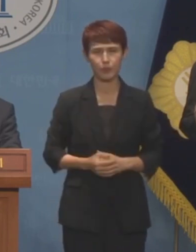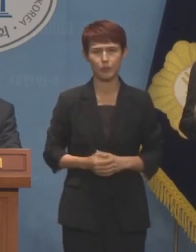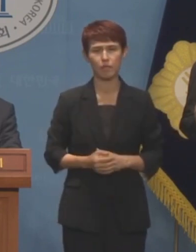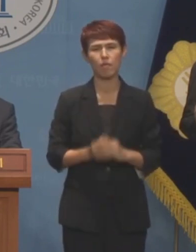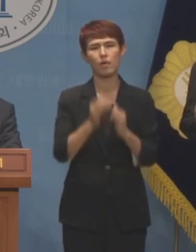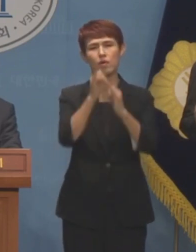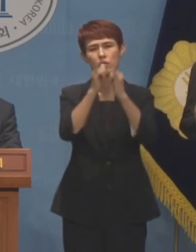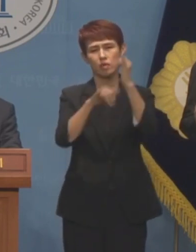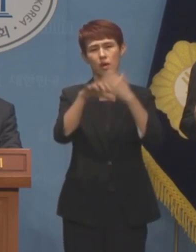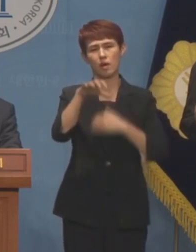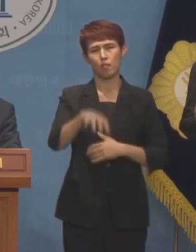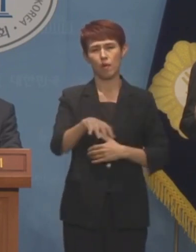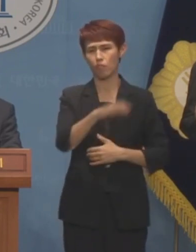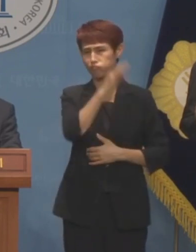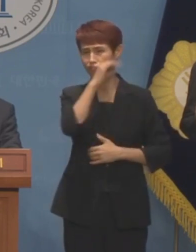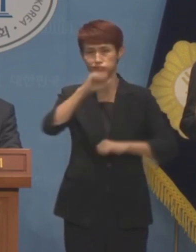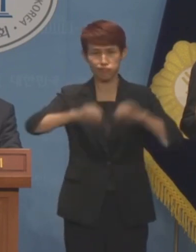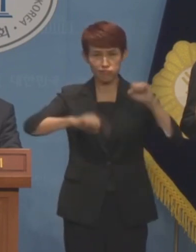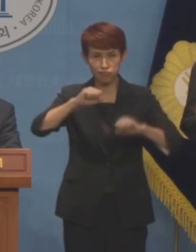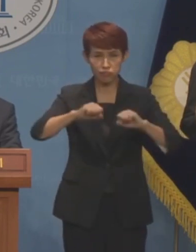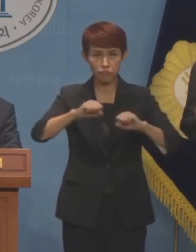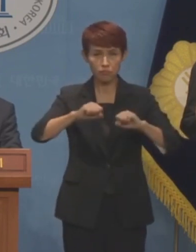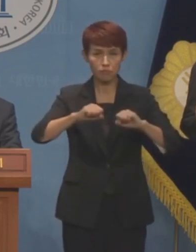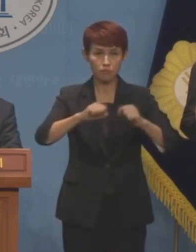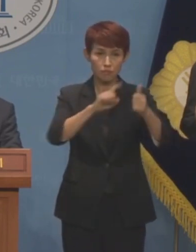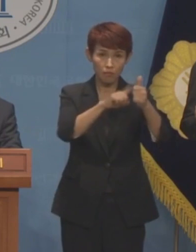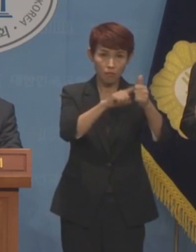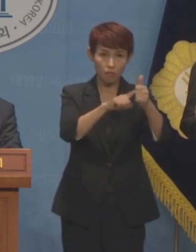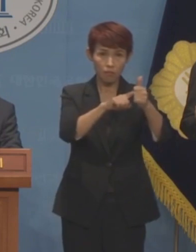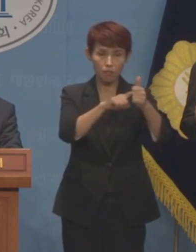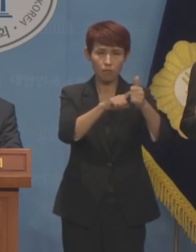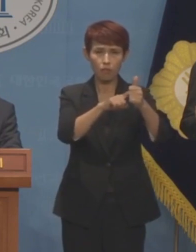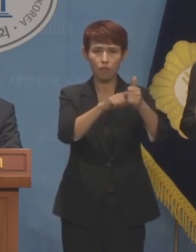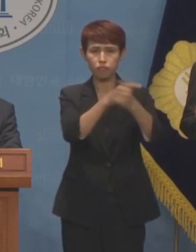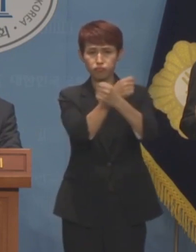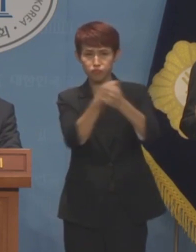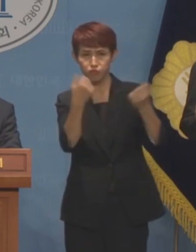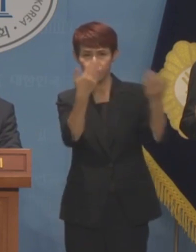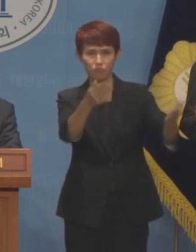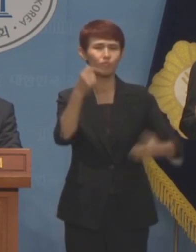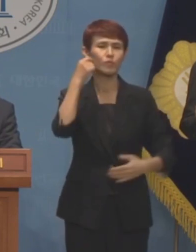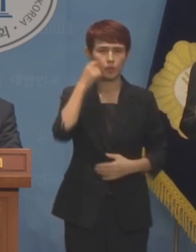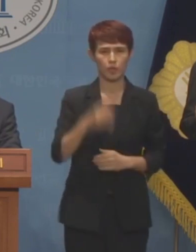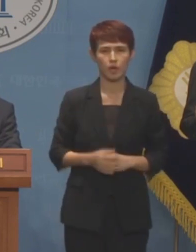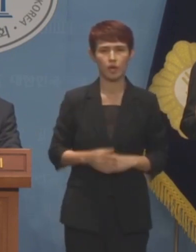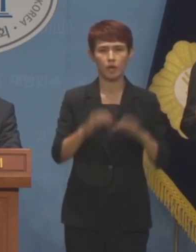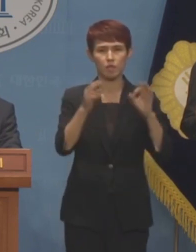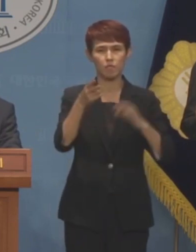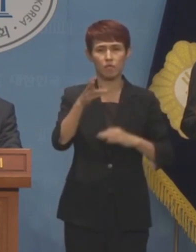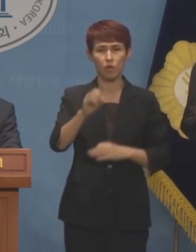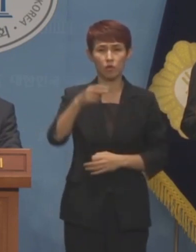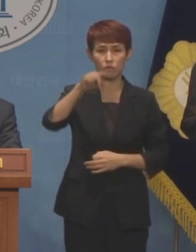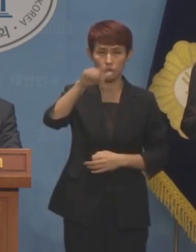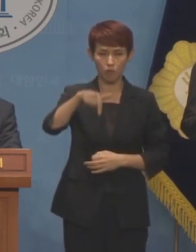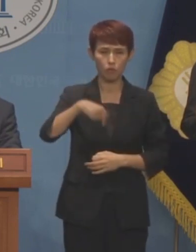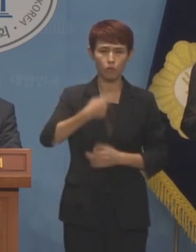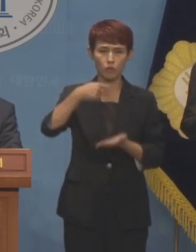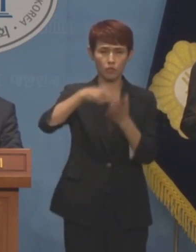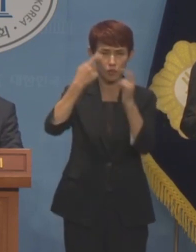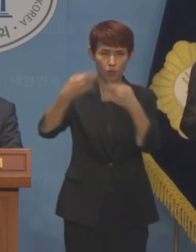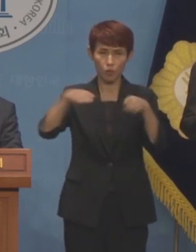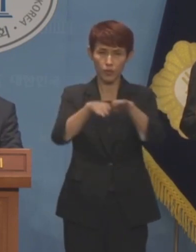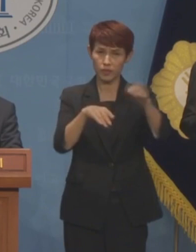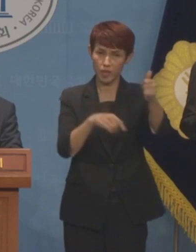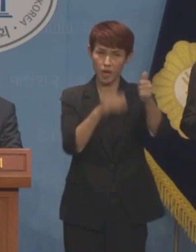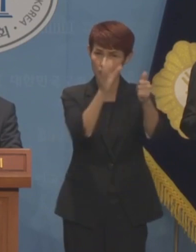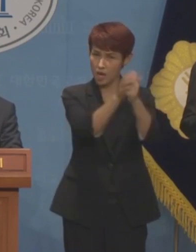앞에 부끄러운 언행을 하는 공직자를 더 이상 용납할 수 없습니다. 김영석 신임